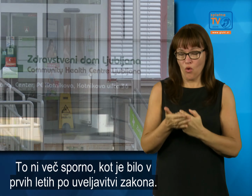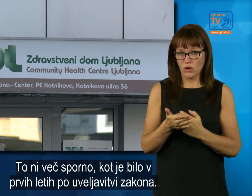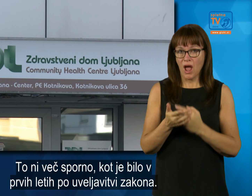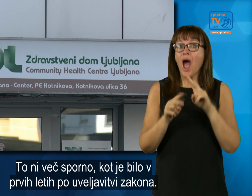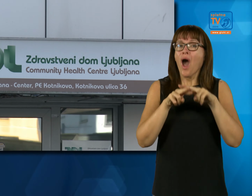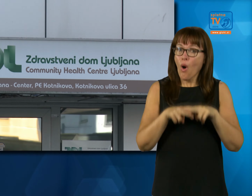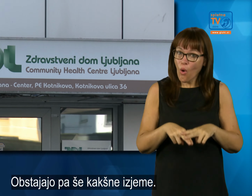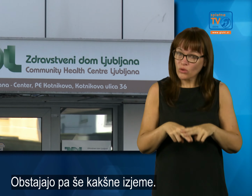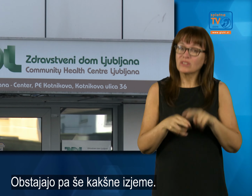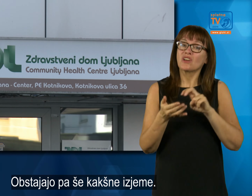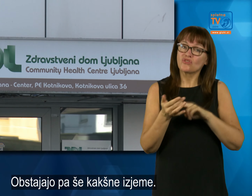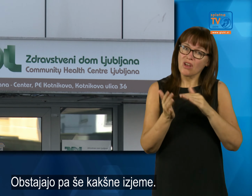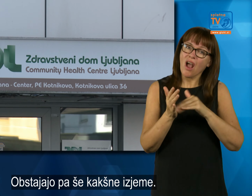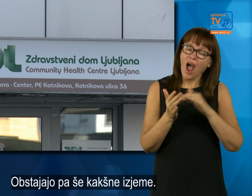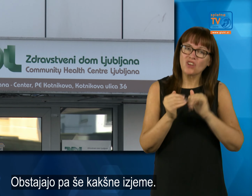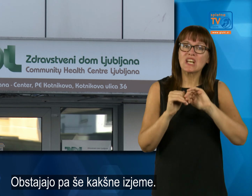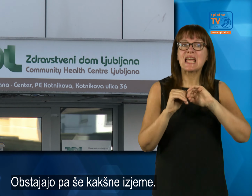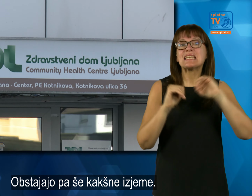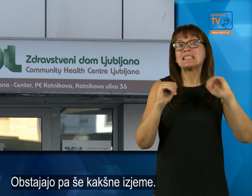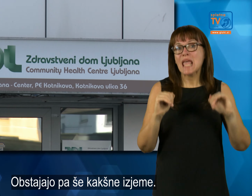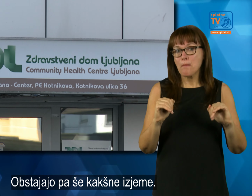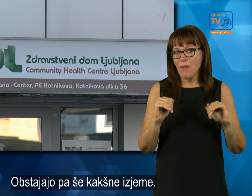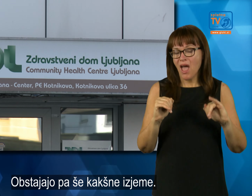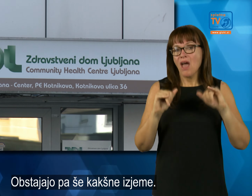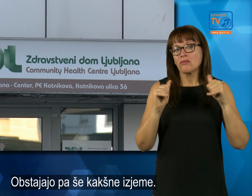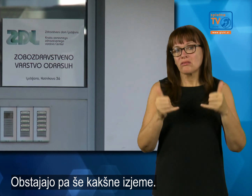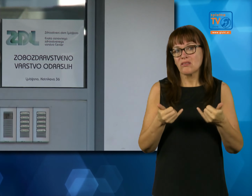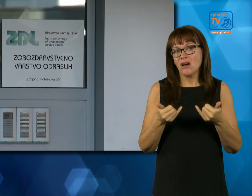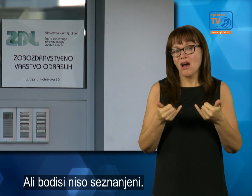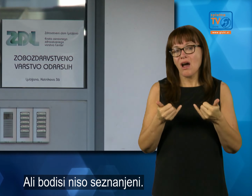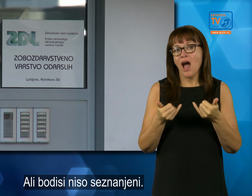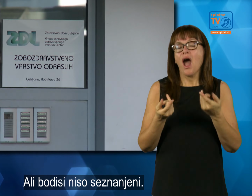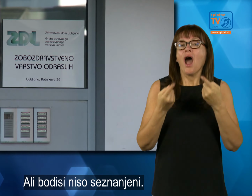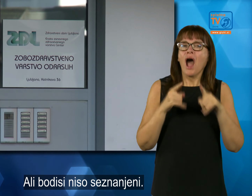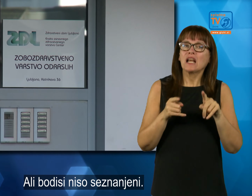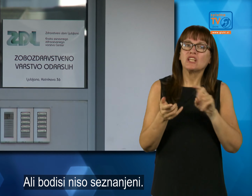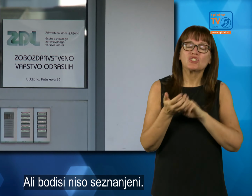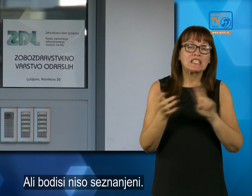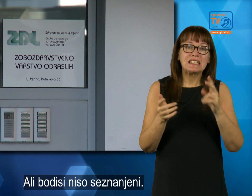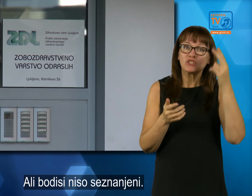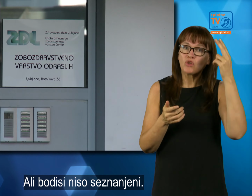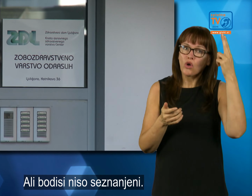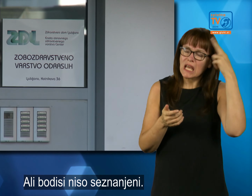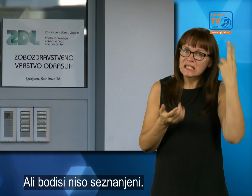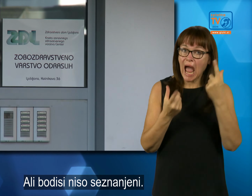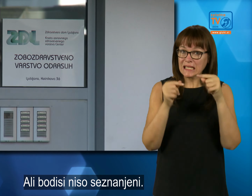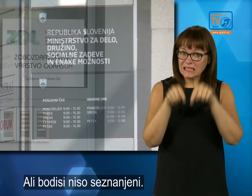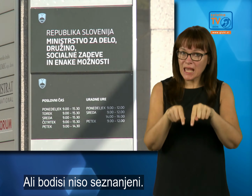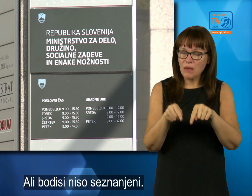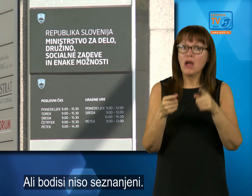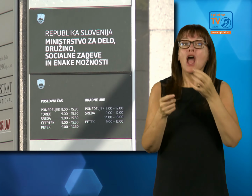veljavnosti zakona, ne. Ostaja pa so še kakšne izjeme, da ali bodisi niso s